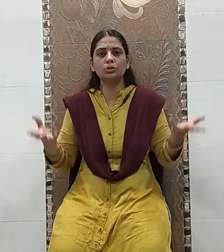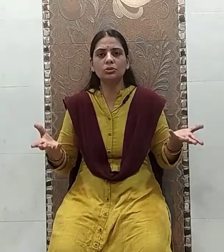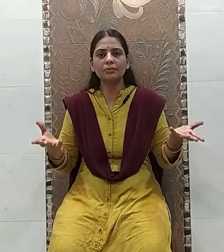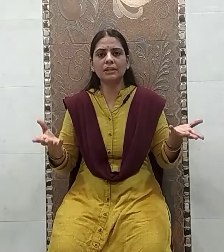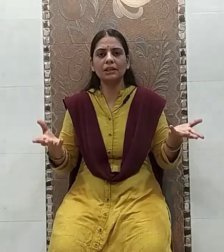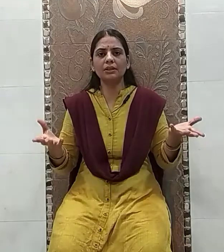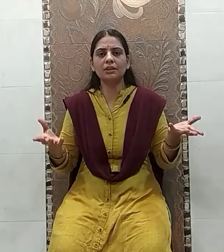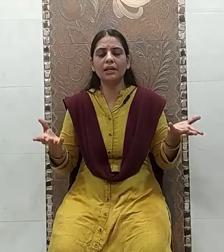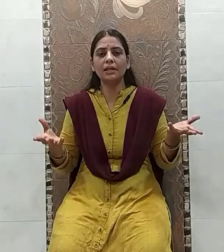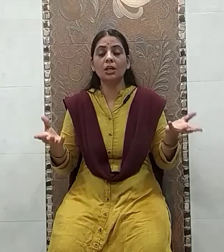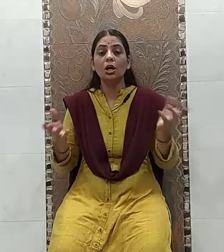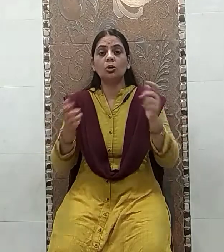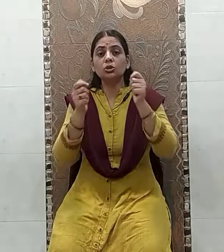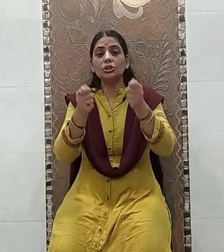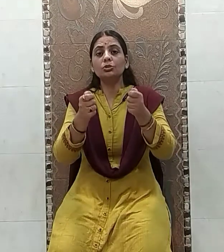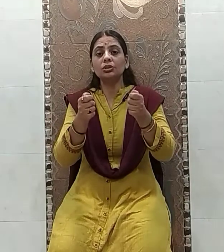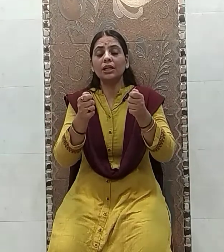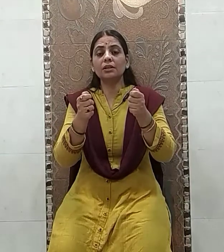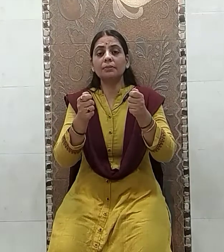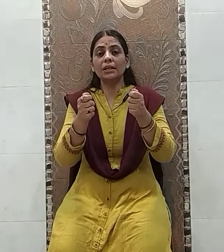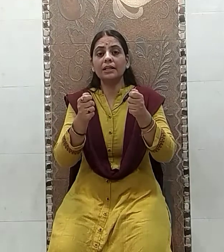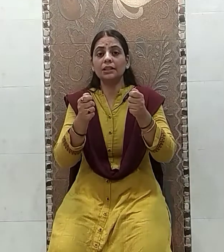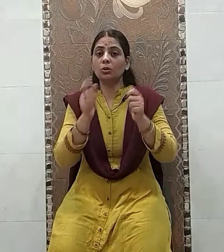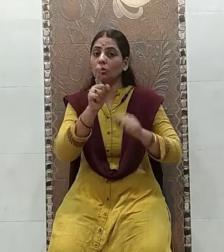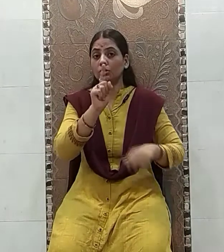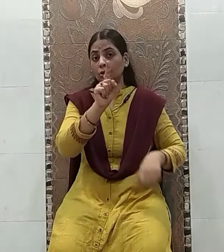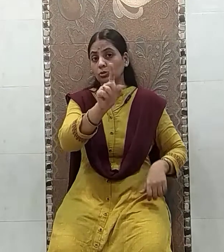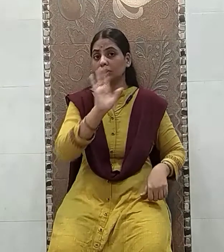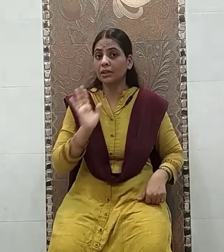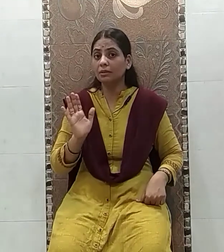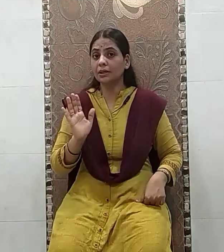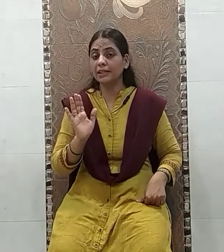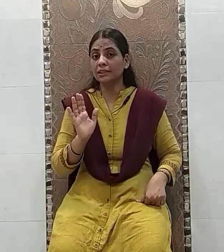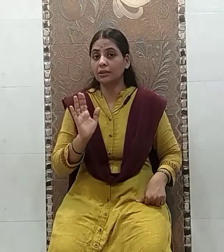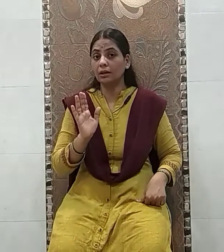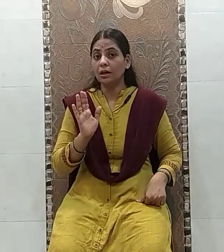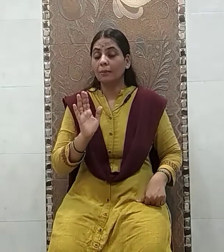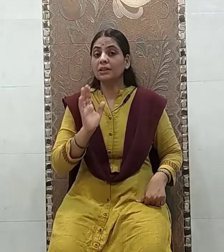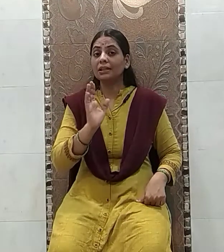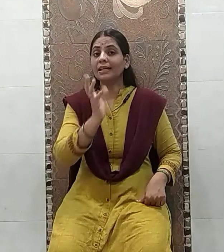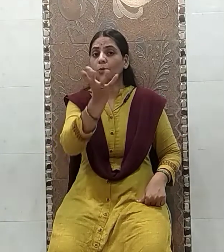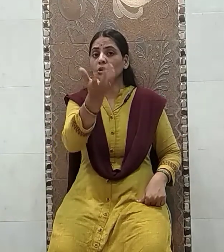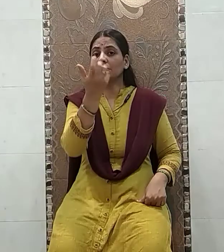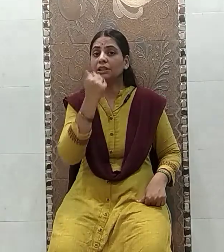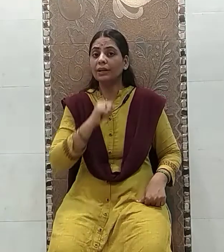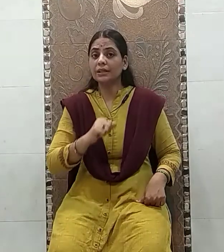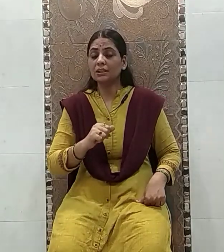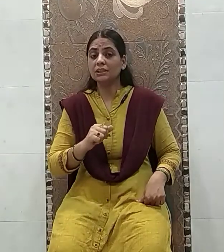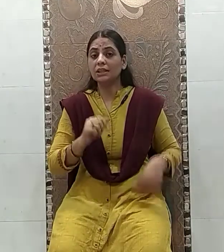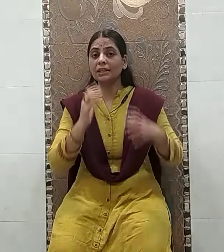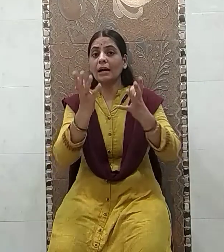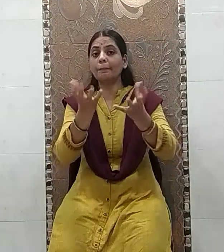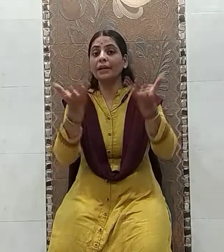भीतीयुक्त वातावरण आहे. रोज न्यूज चॅनल बघायचे, हो न्यूज चॅनल बघायचे, पण ते पॉझिटिव्ह एनर्जीसाठी, आपल्या